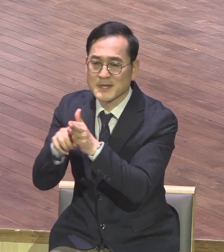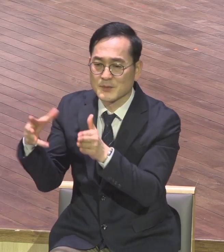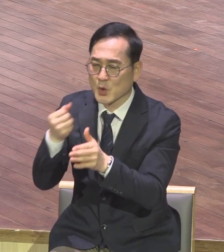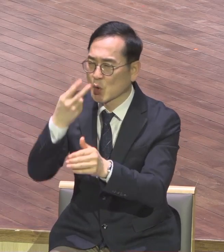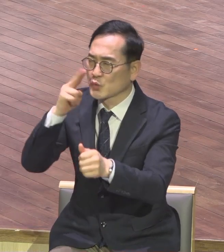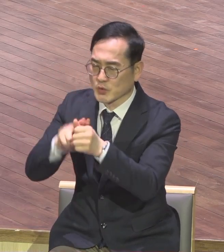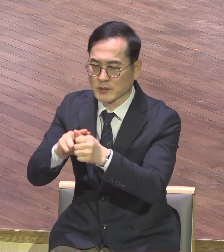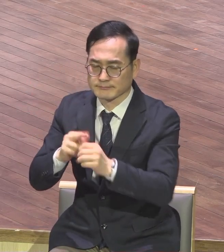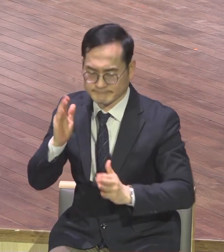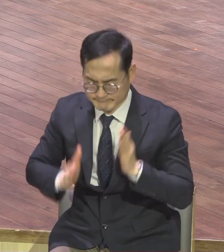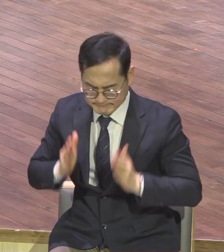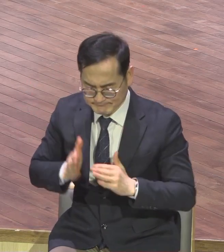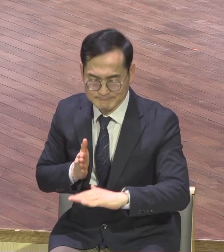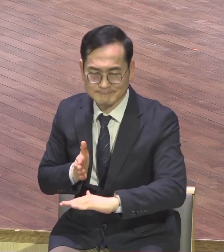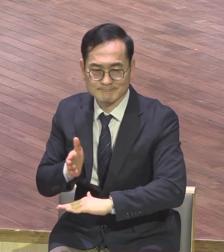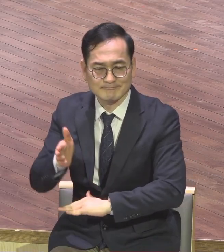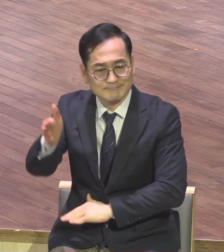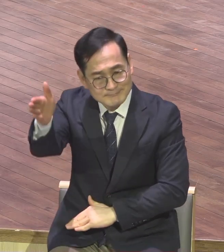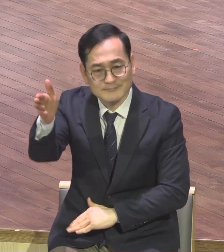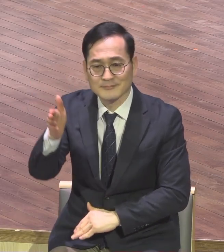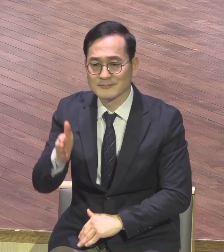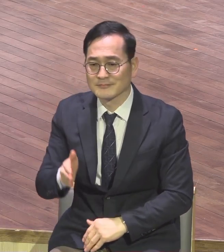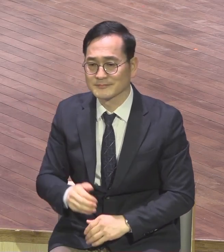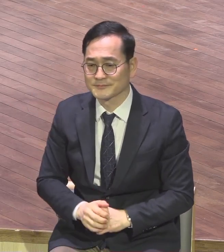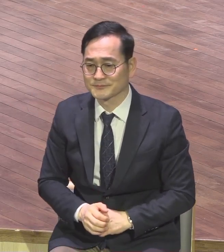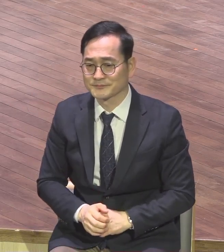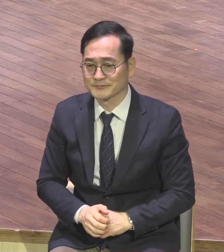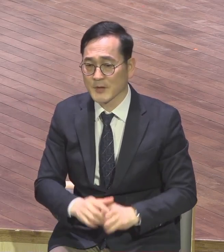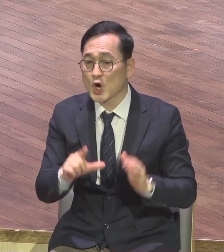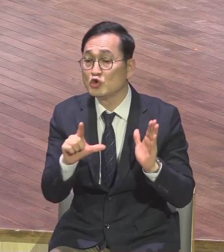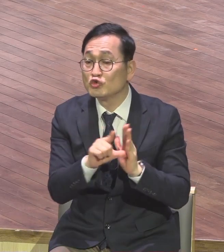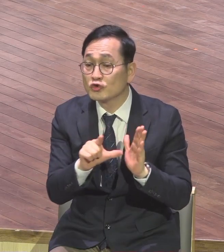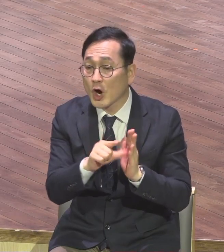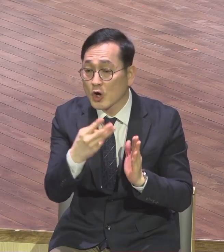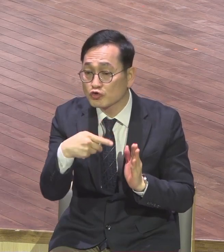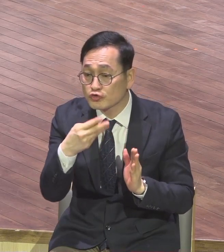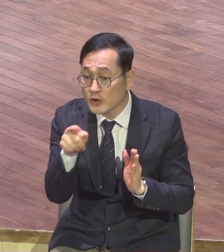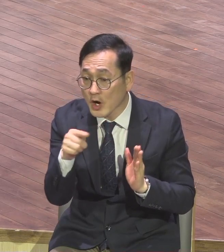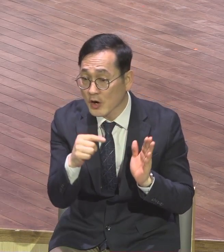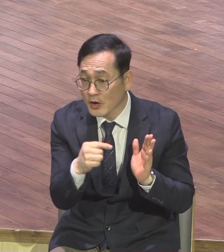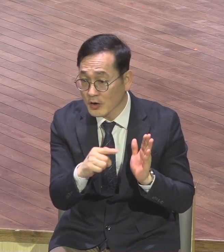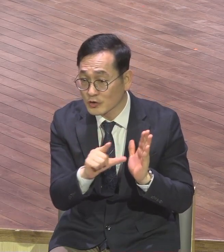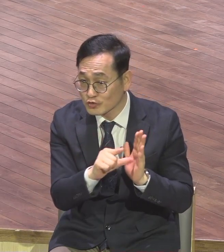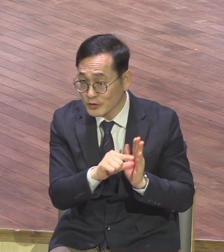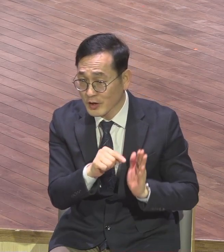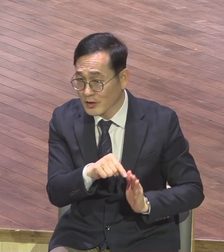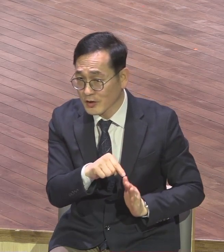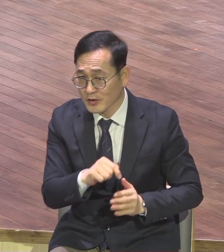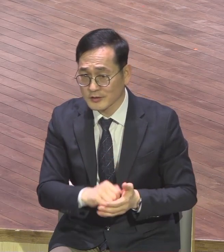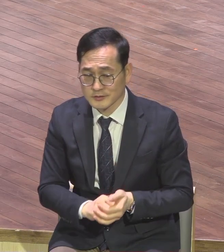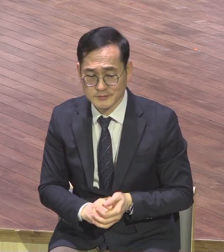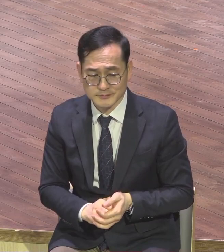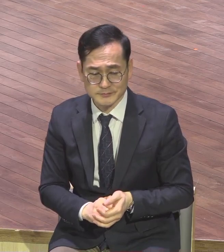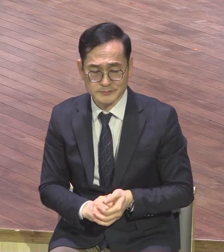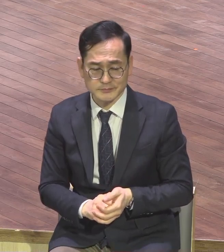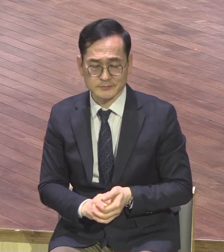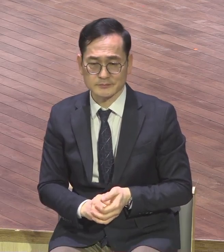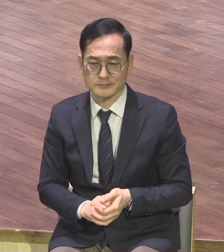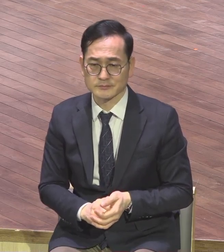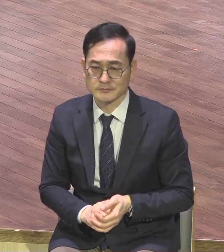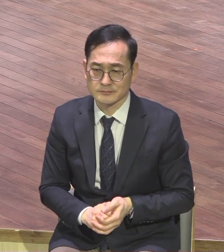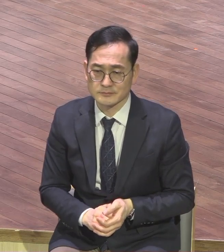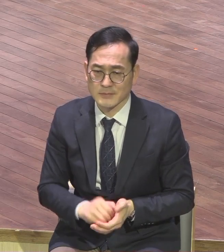믿음에 도전하자. 종교개혁자 마틴 루터는요, 그리스도인을 가리켜서 이상한 새,